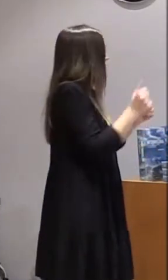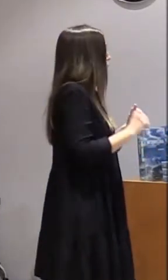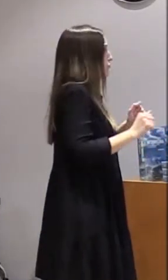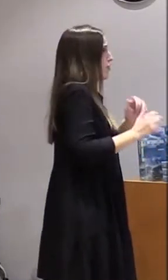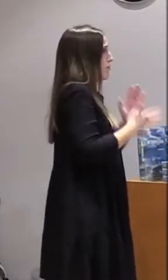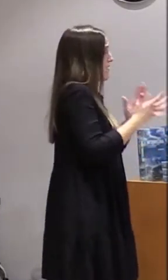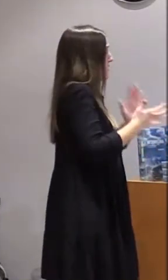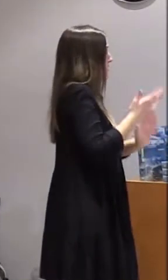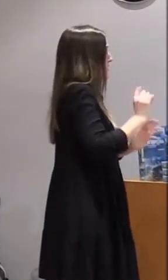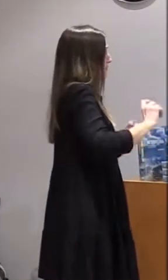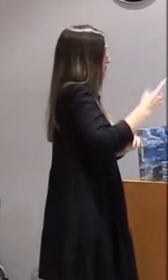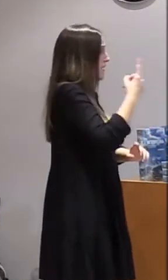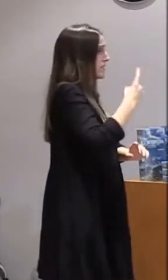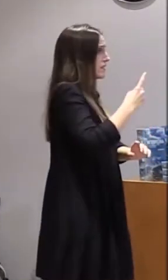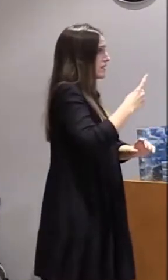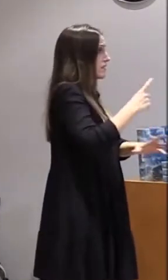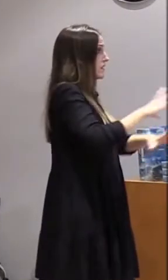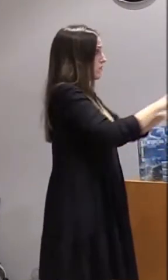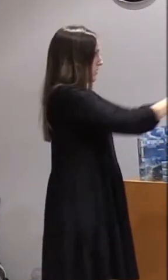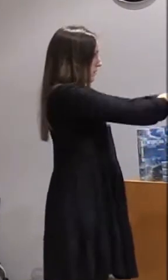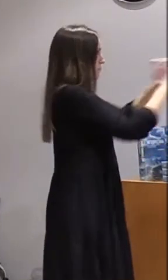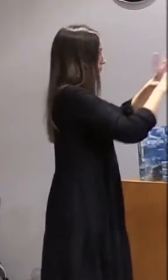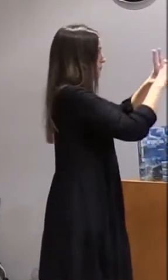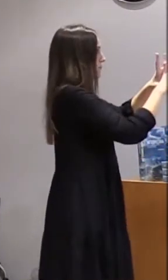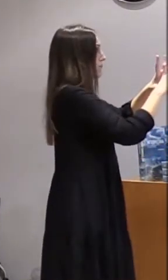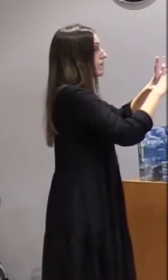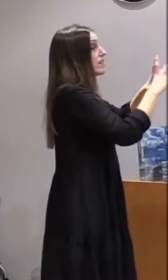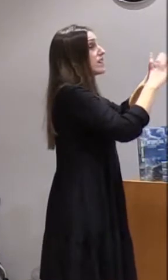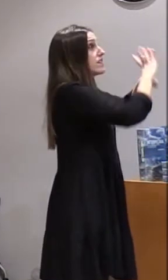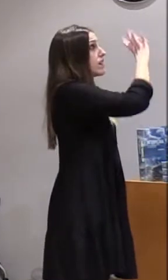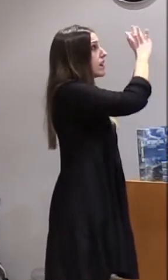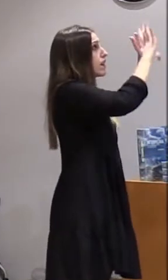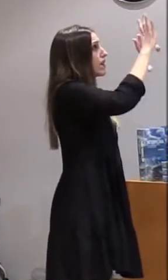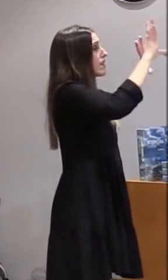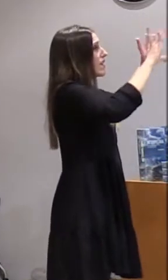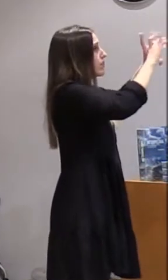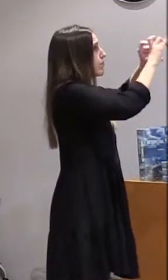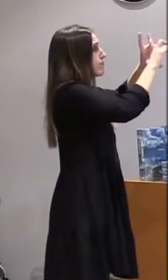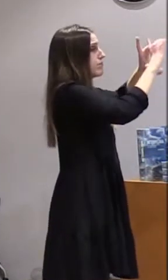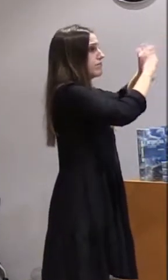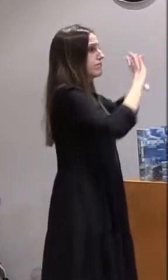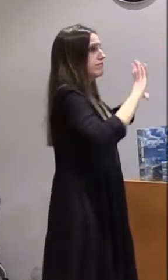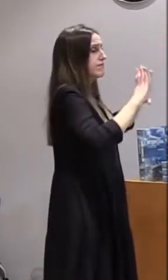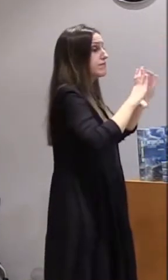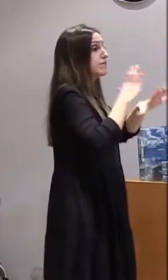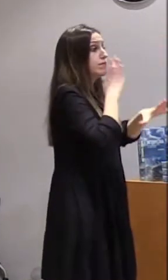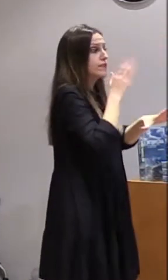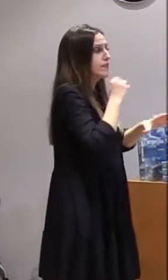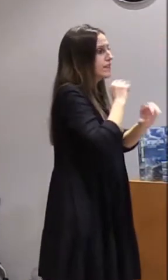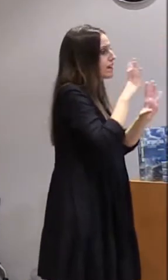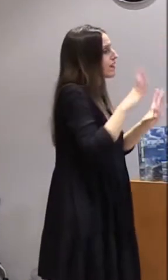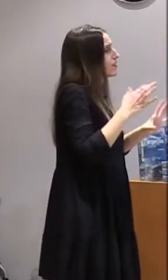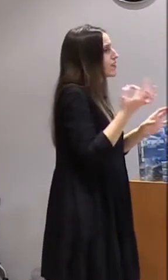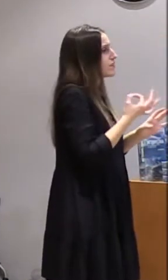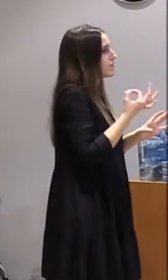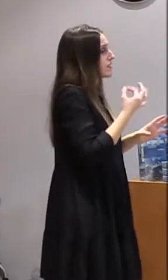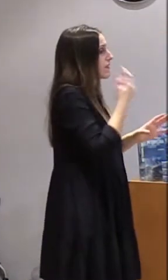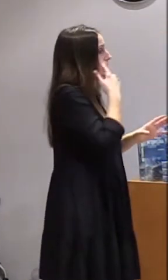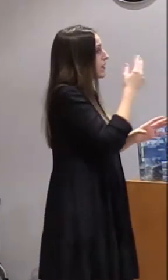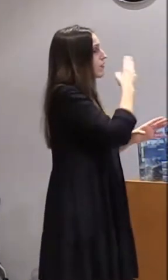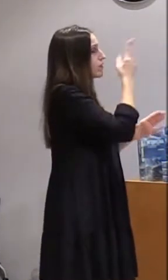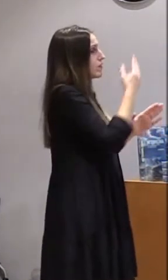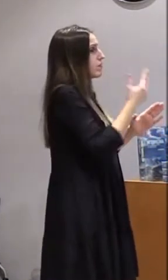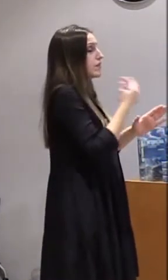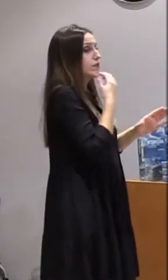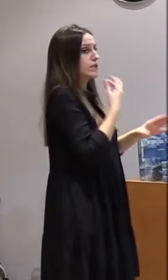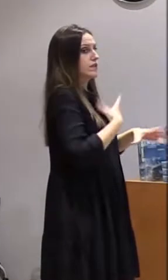una instantánea, por así decirlo, del cielo, del aspecto del cielo, de cómo estaban las nubes. Porque claro, él puede pasar un pintor si se pone aquí